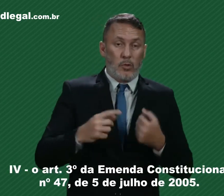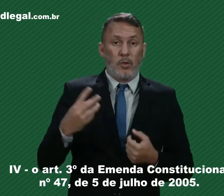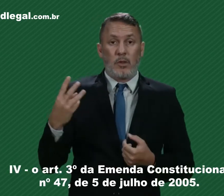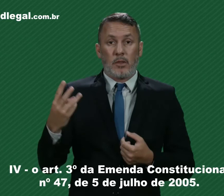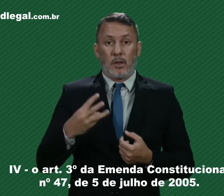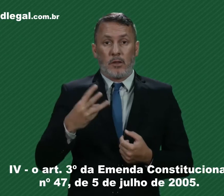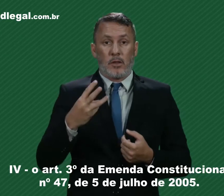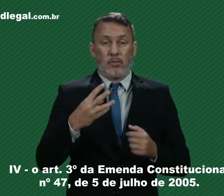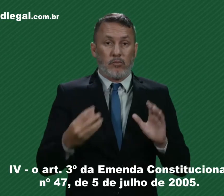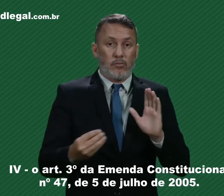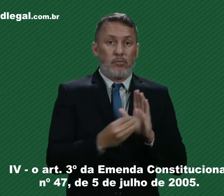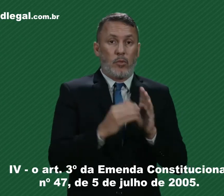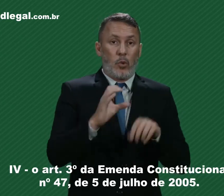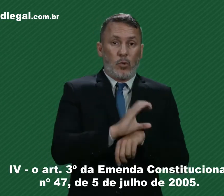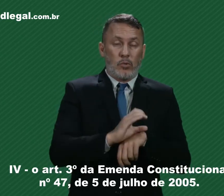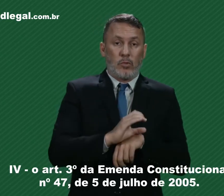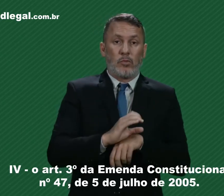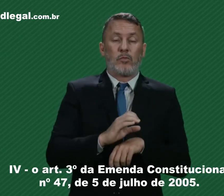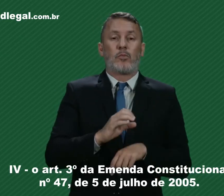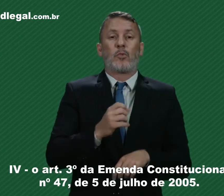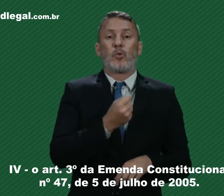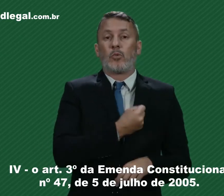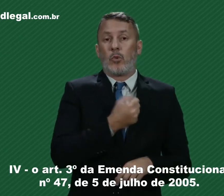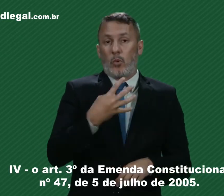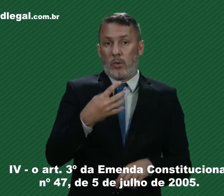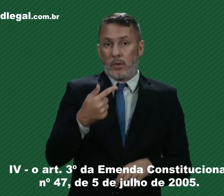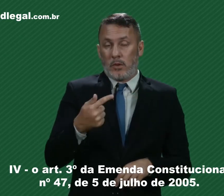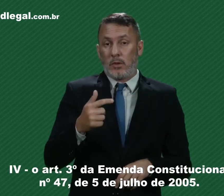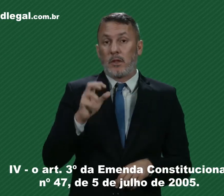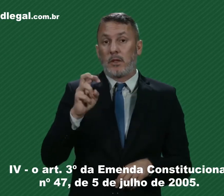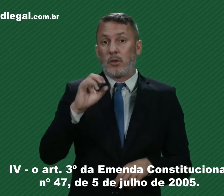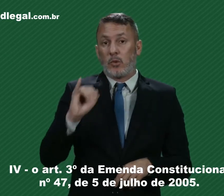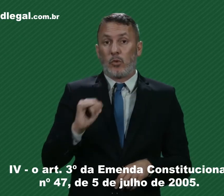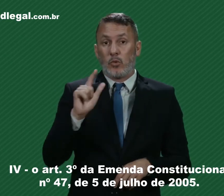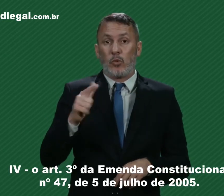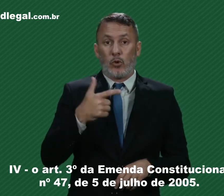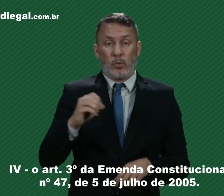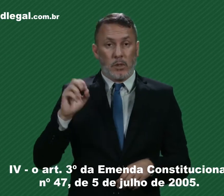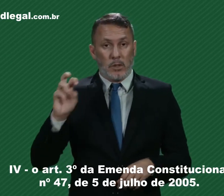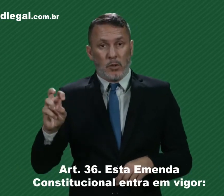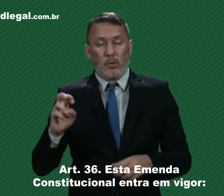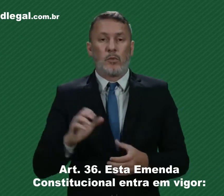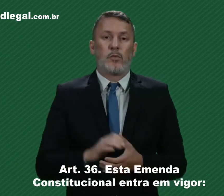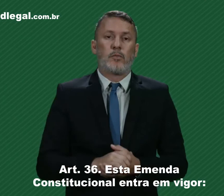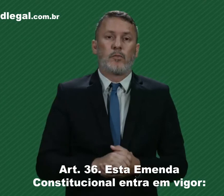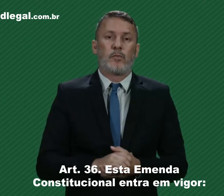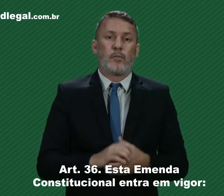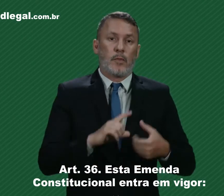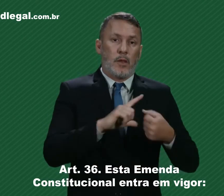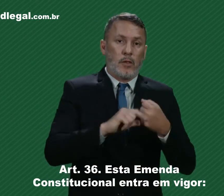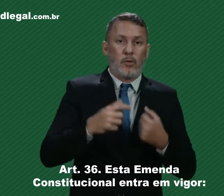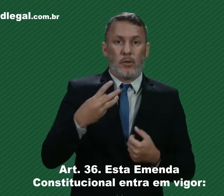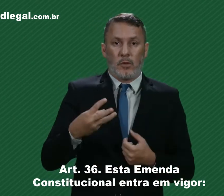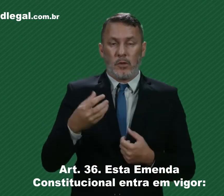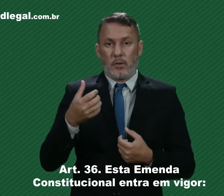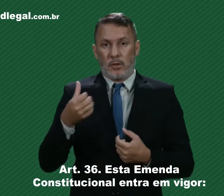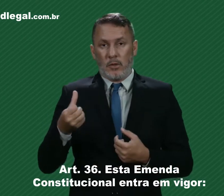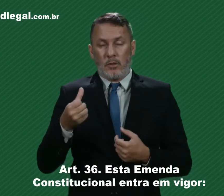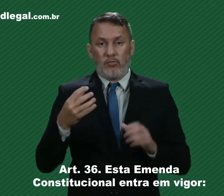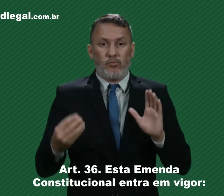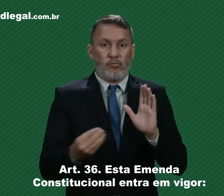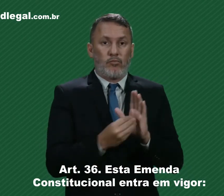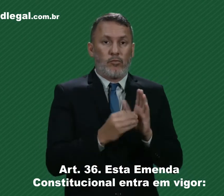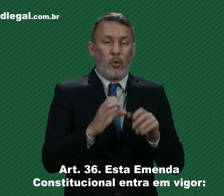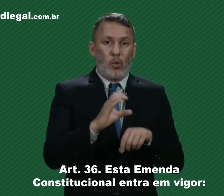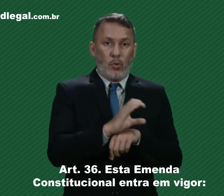3º da Emenda Constitucional número 47, de 5 de julho de 2005. Artigo 36. Esta